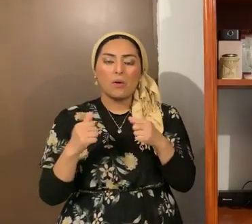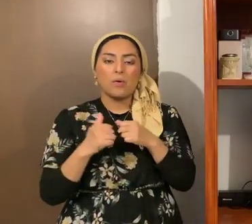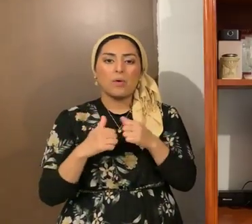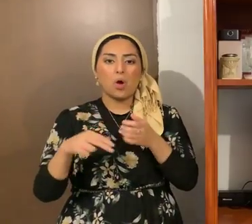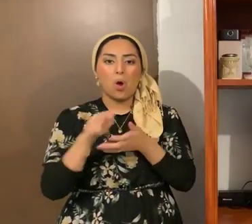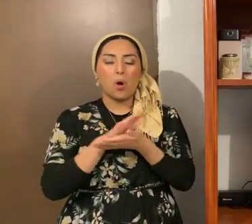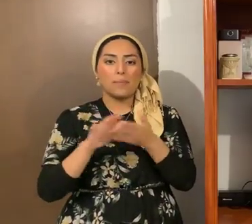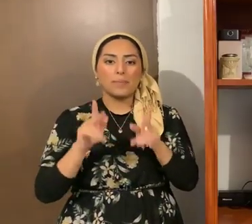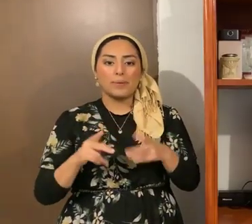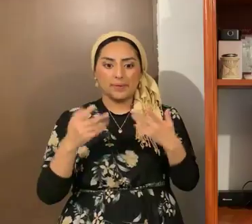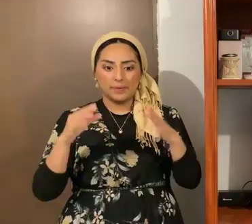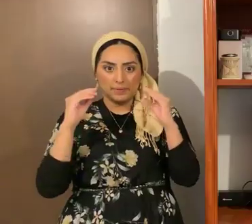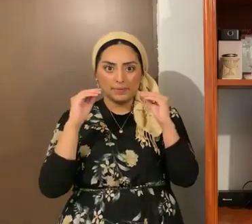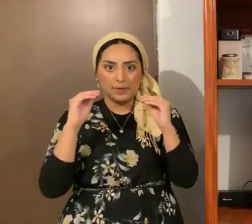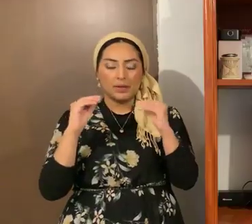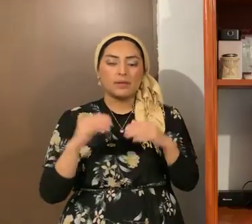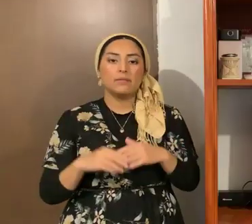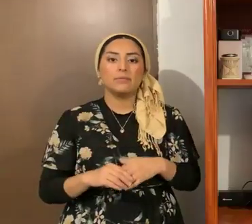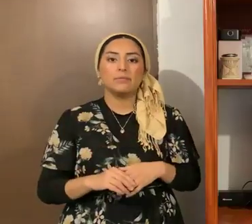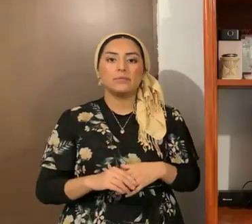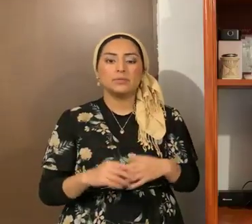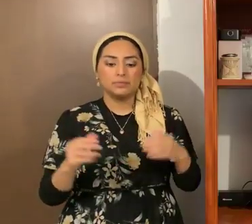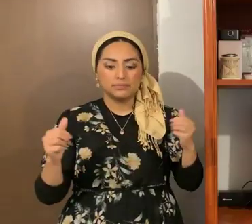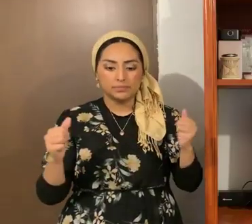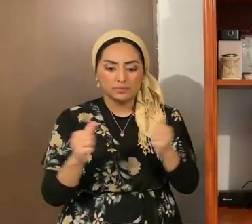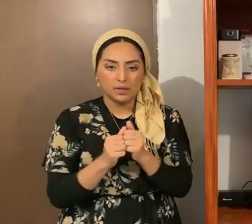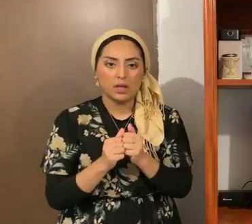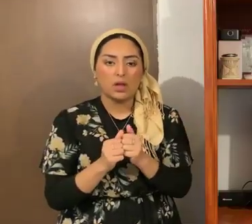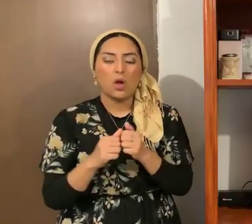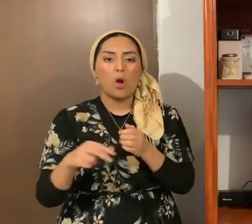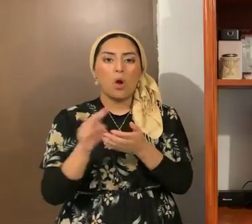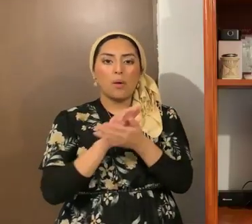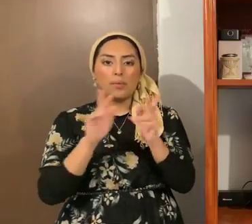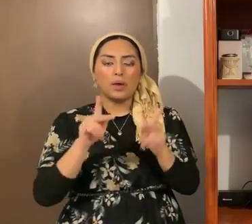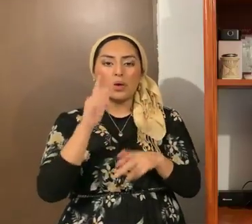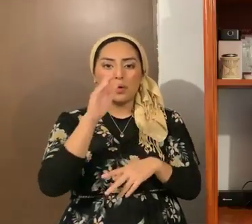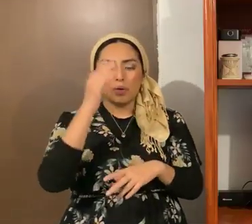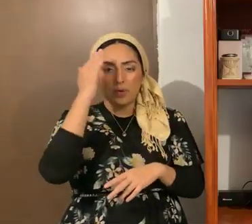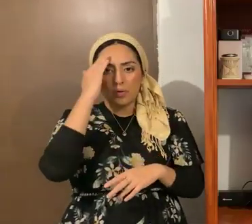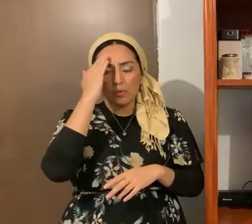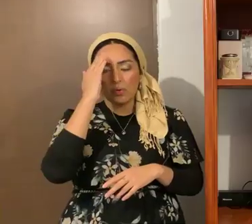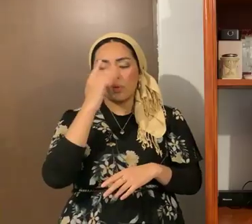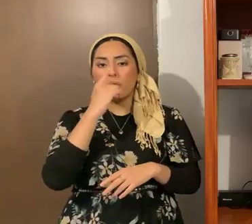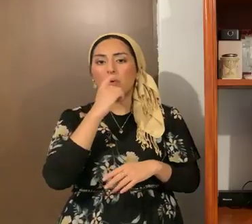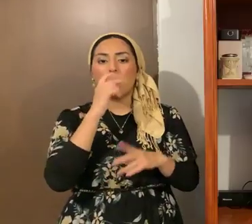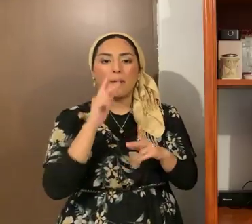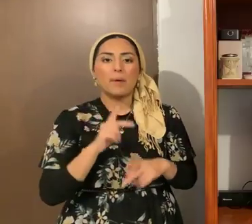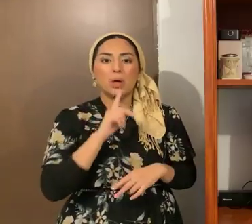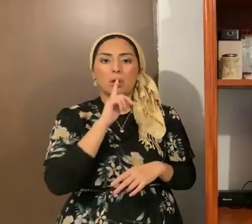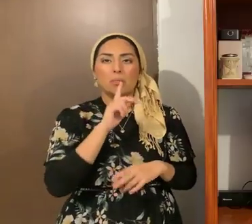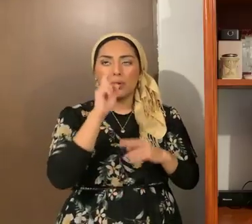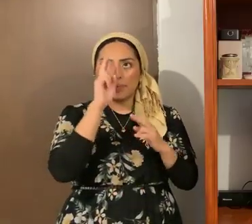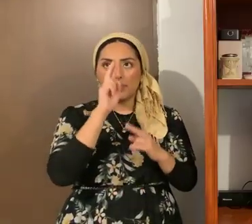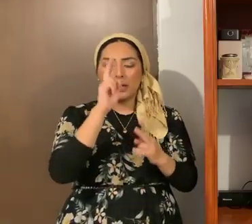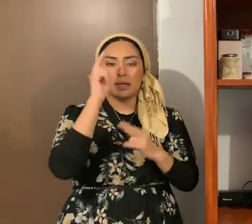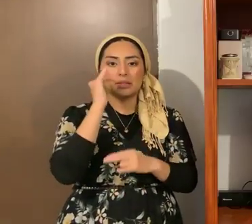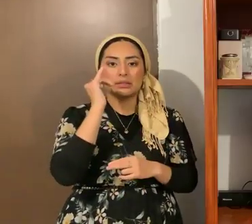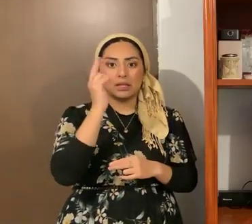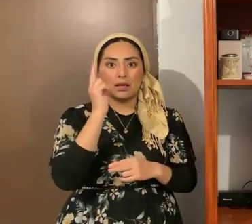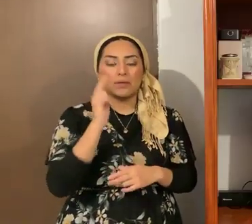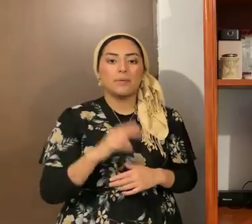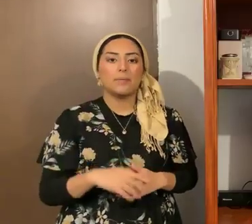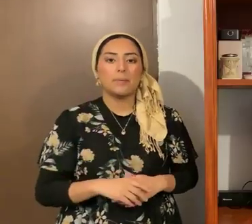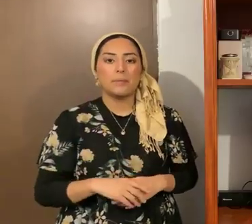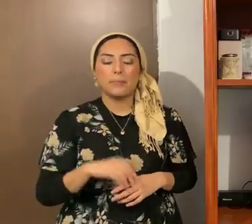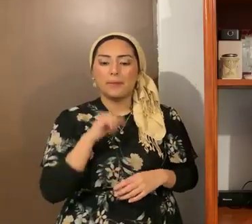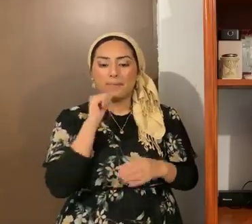Kadoshim. Lo hemos ministrado aquí y allá. Júntense con los Kadoshim. Tú sabes quién es el que teme al Eterno. No tanto